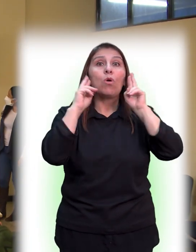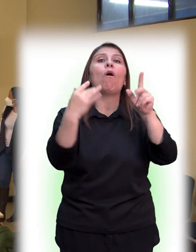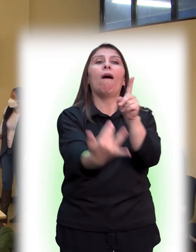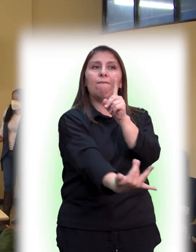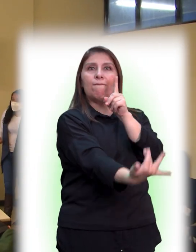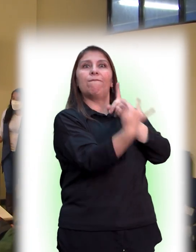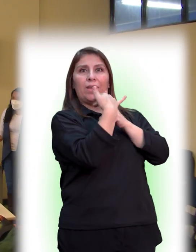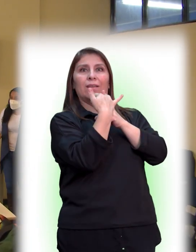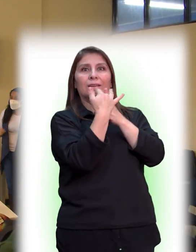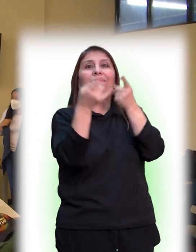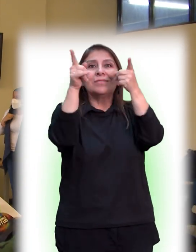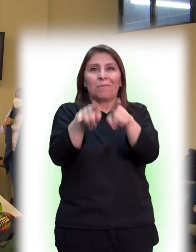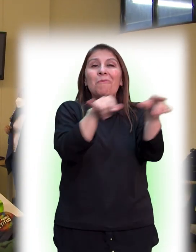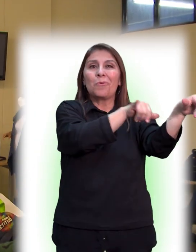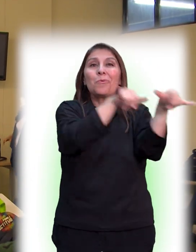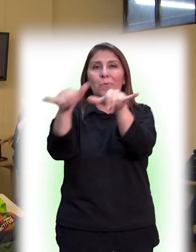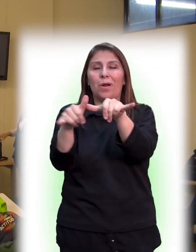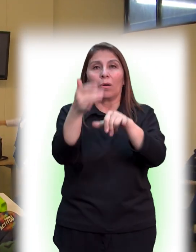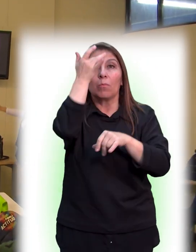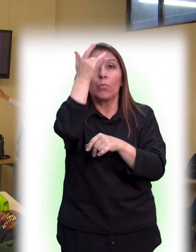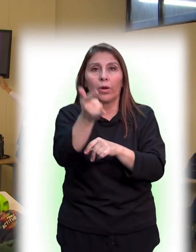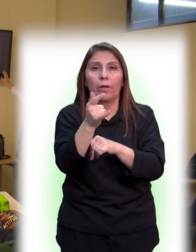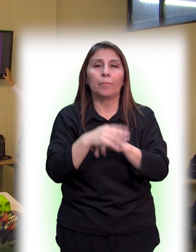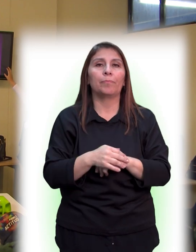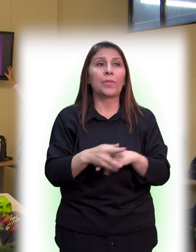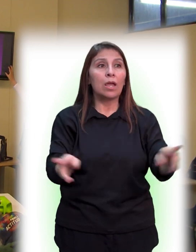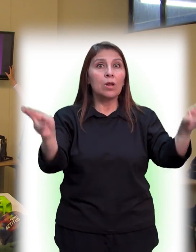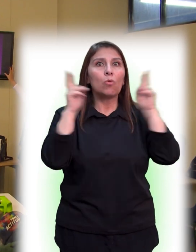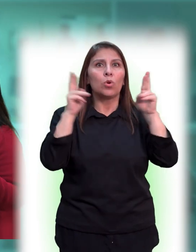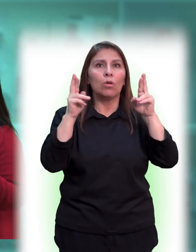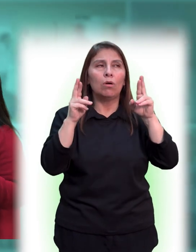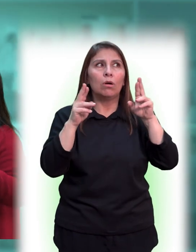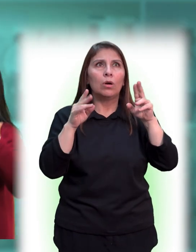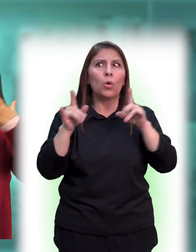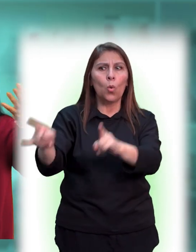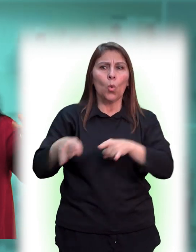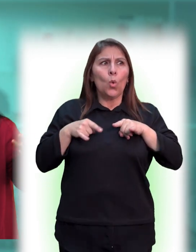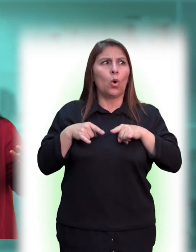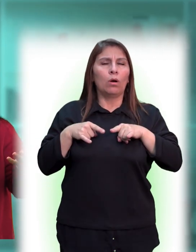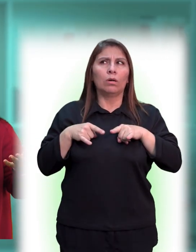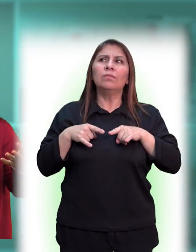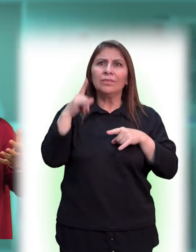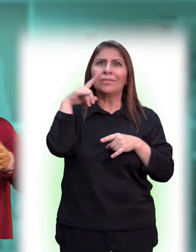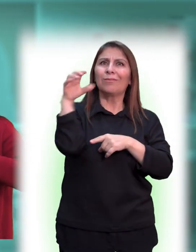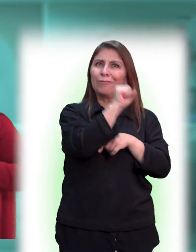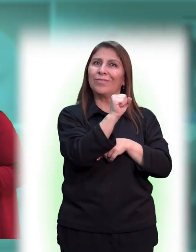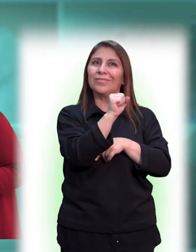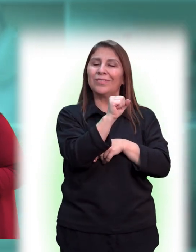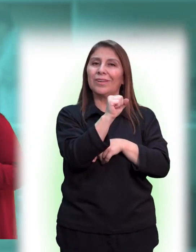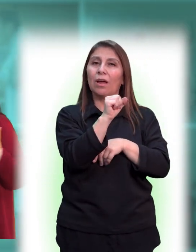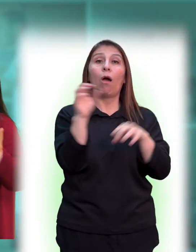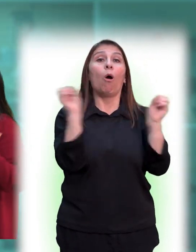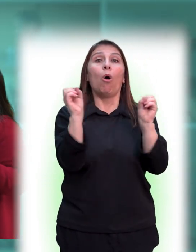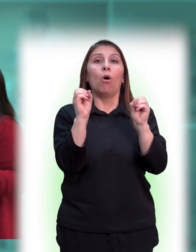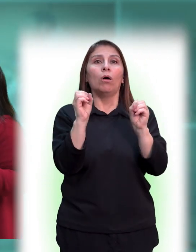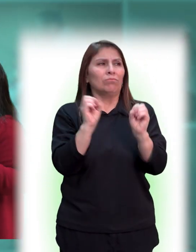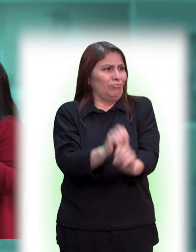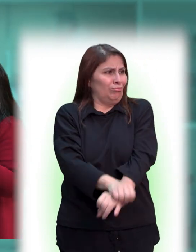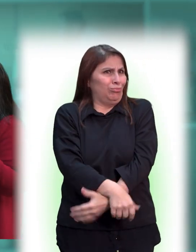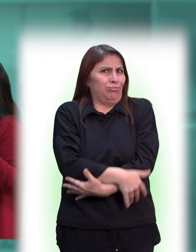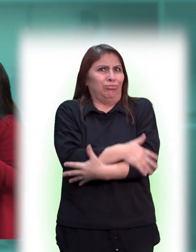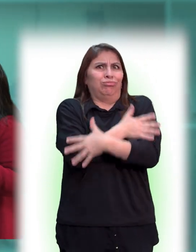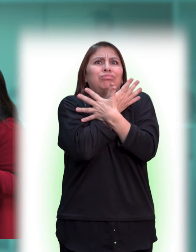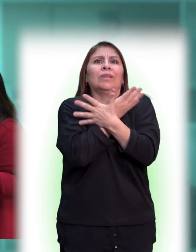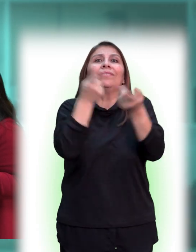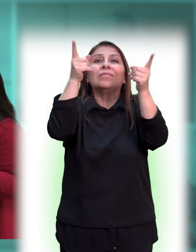ese ruido le va a afectar, porque si es usuario de esas ayudas auditivas, pues lo va a percibir. Y si no, pues también